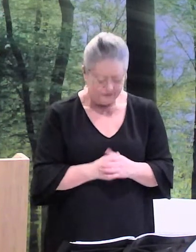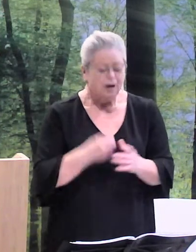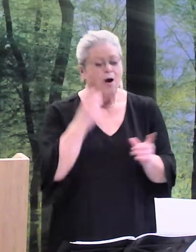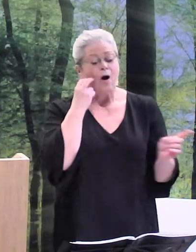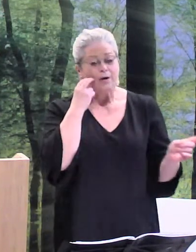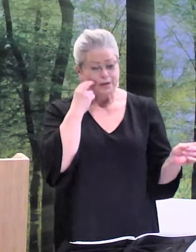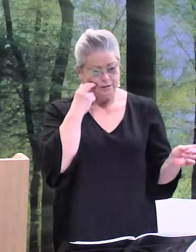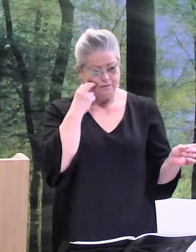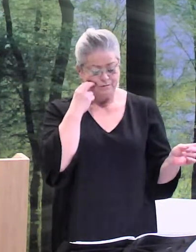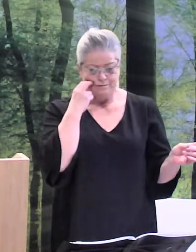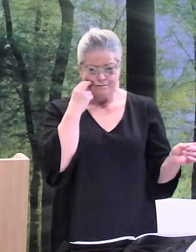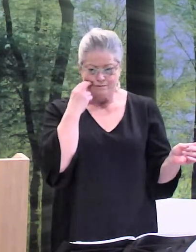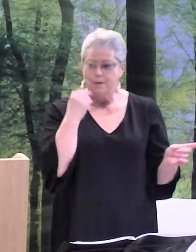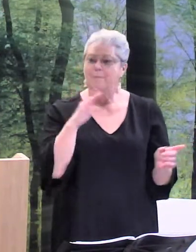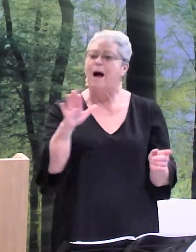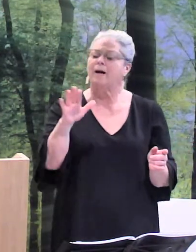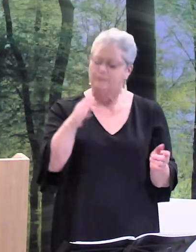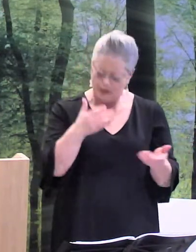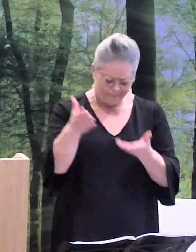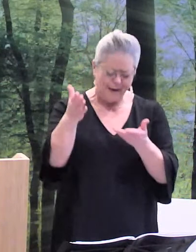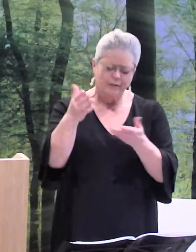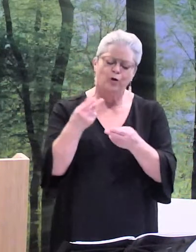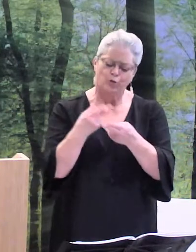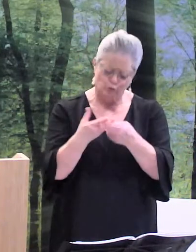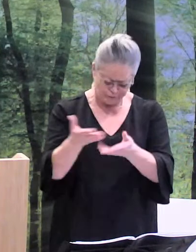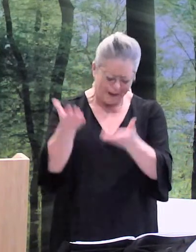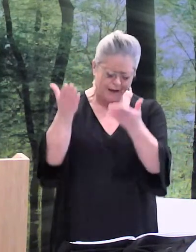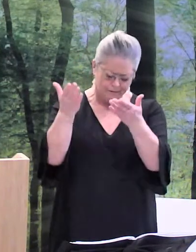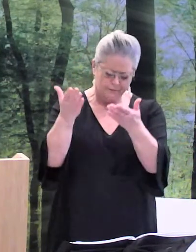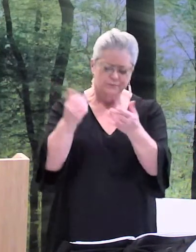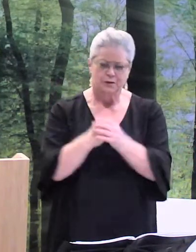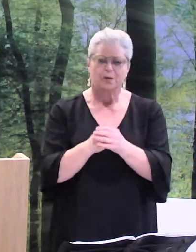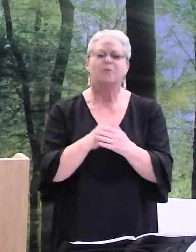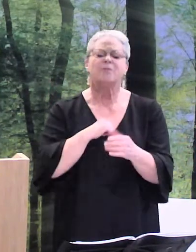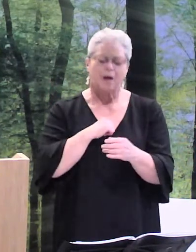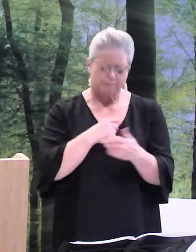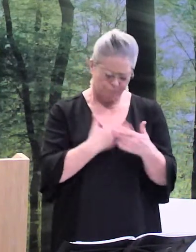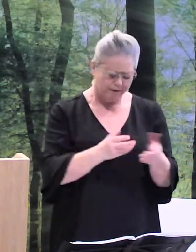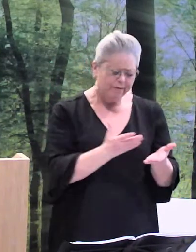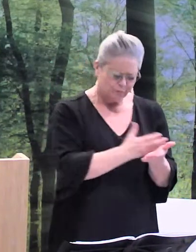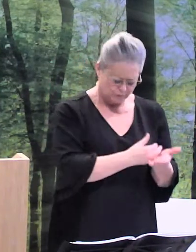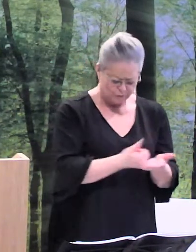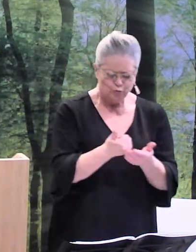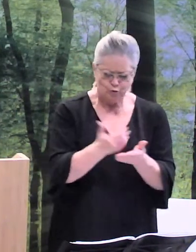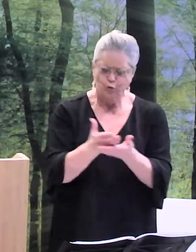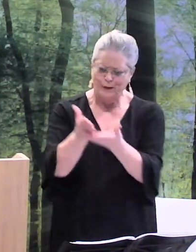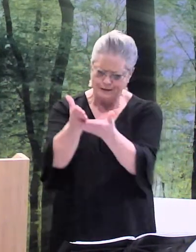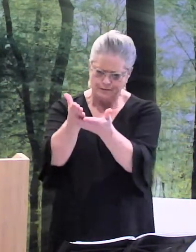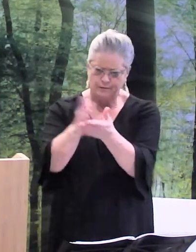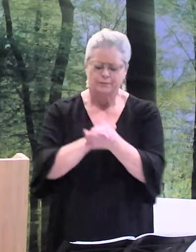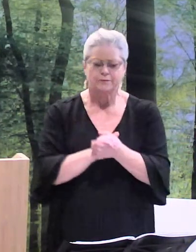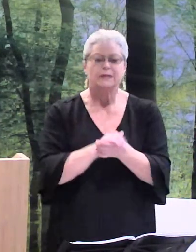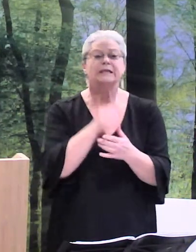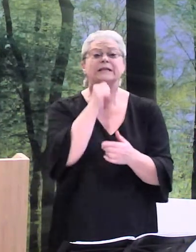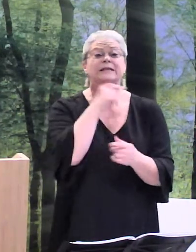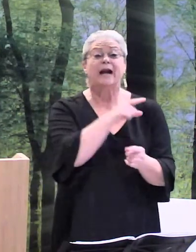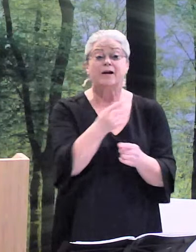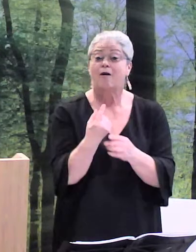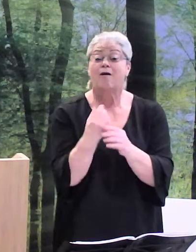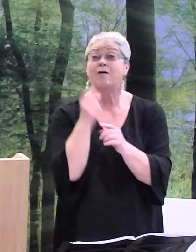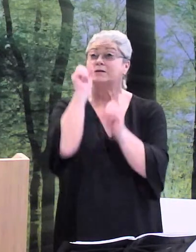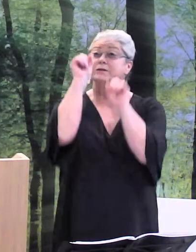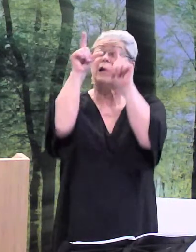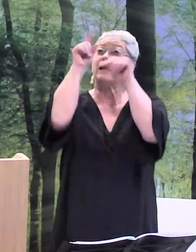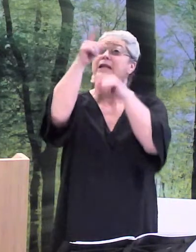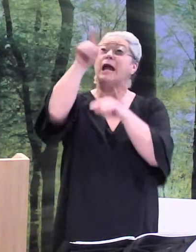Henri, ga maar, rust maar. Je hebt het verdiend. En ben jij dat straks die fonkelende ster